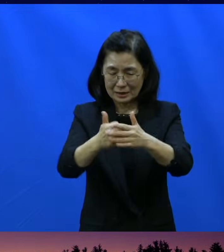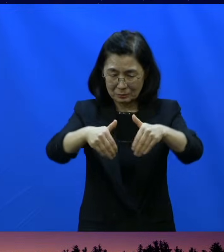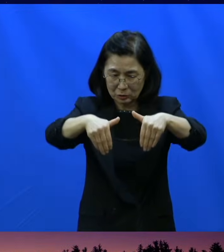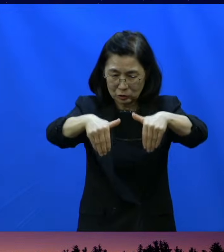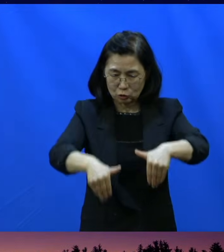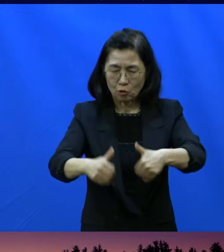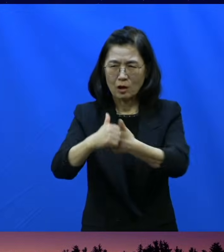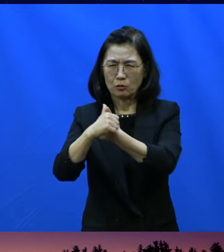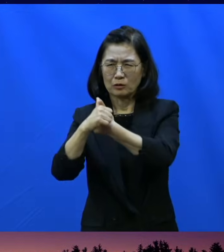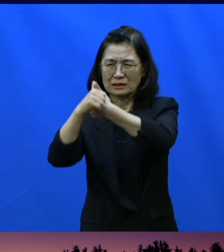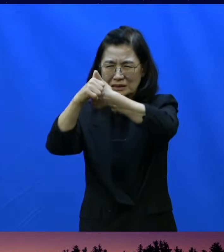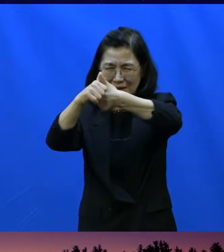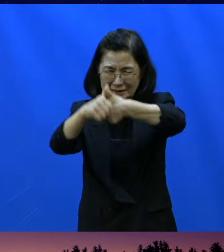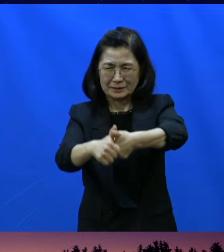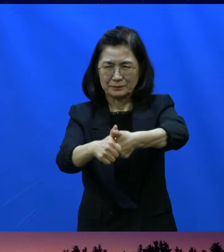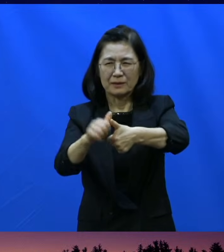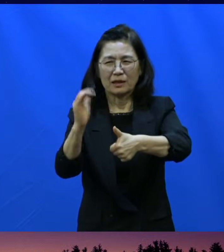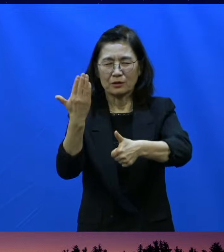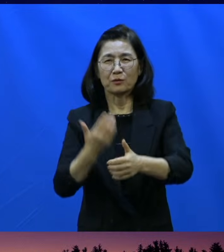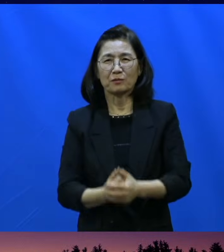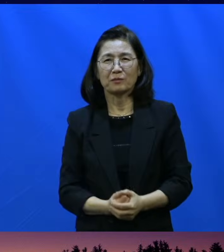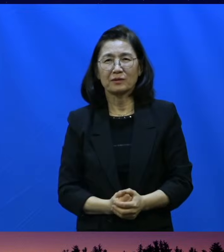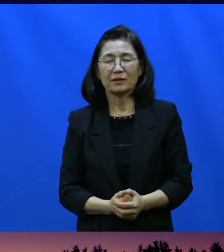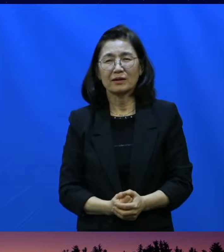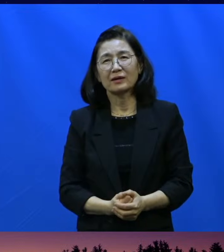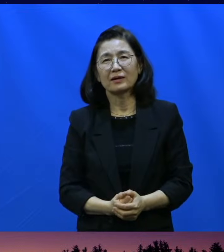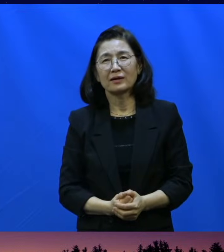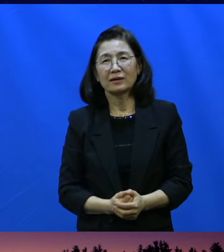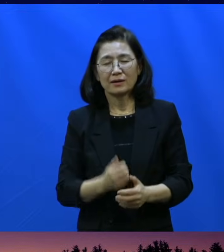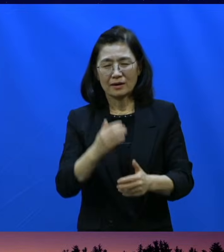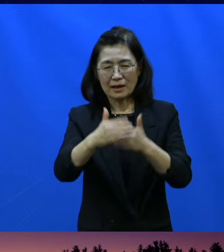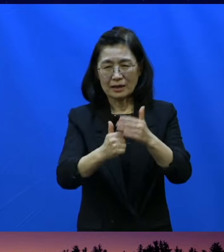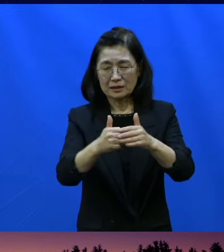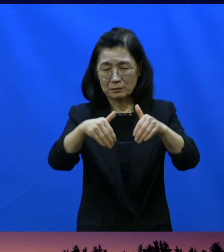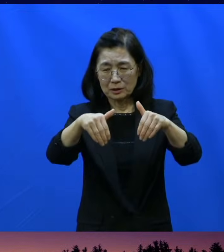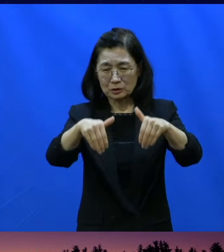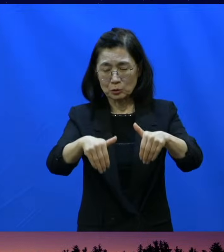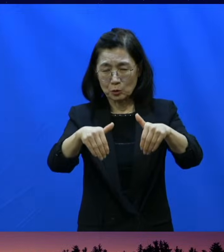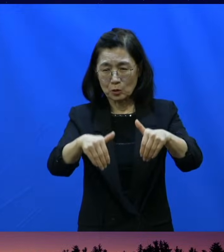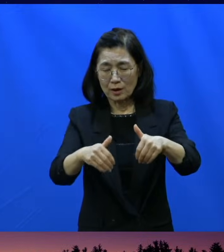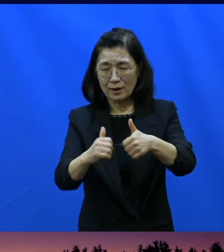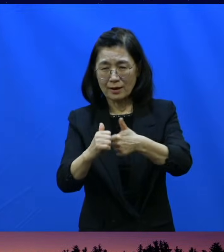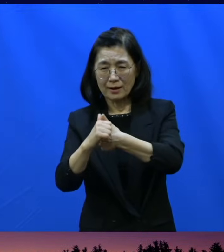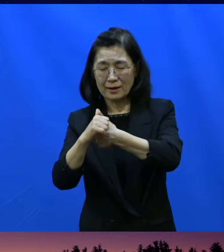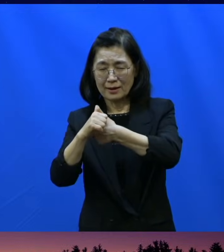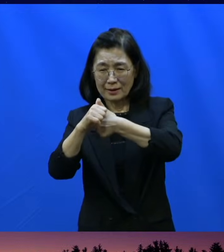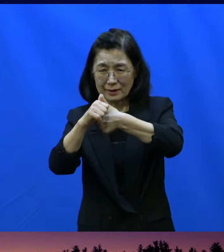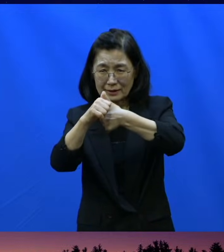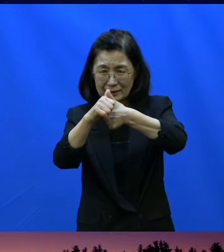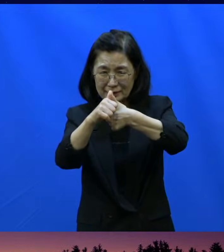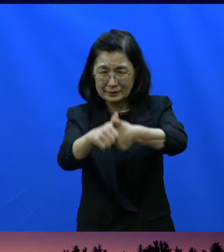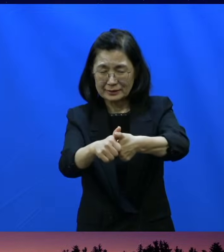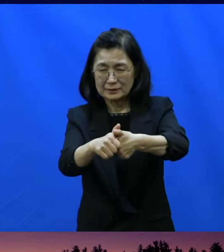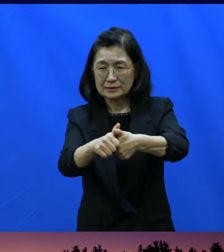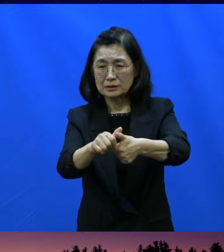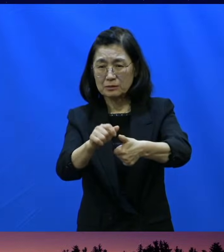여러분 야복나루의 사건 보십시오. 하나님의 사자와 씨름하는 그 장면이 야곱의 인생을 그대로 닮은